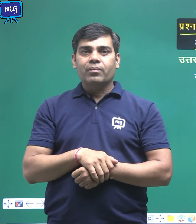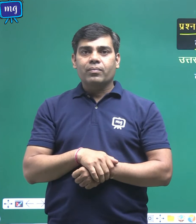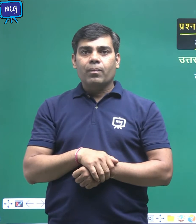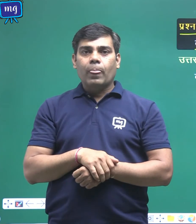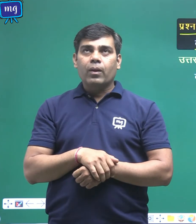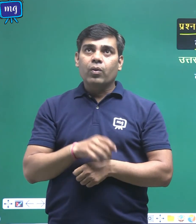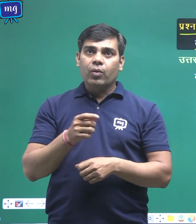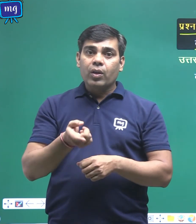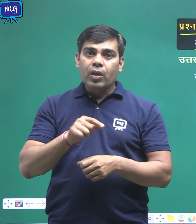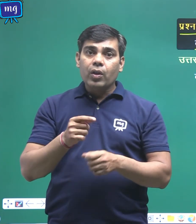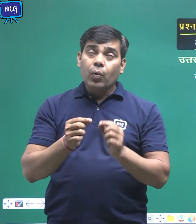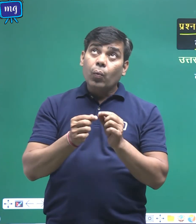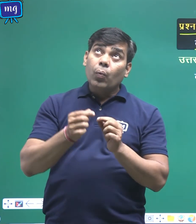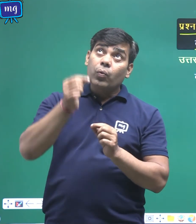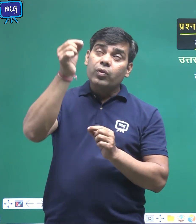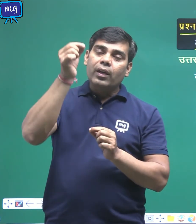की ऊंचाई